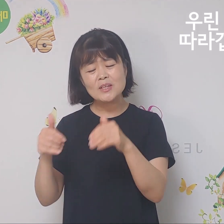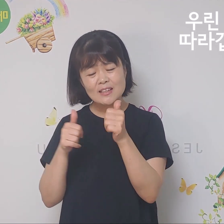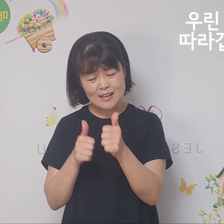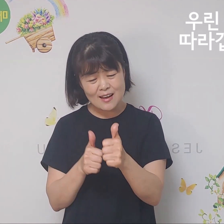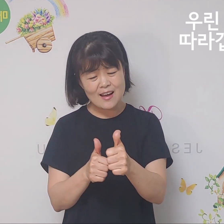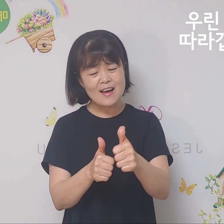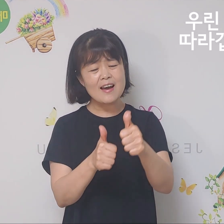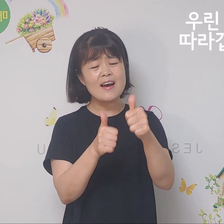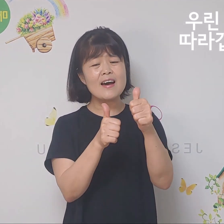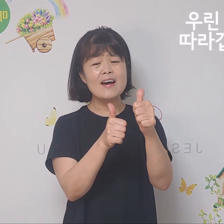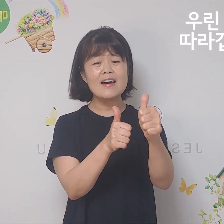따라갑니다.